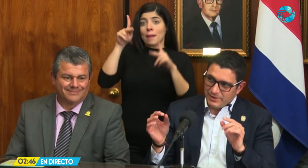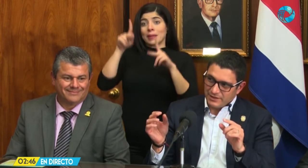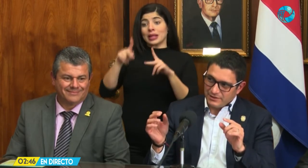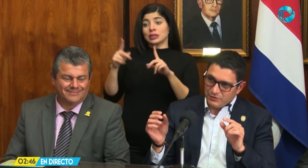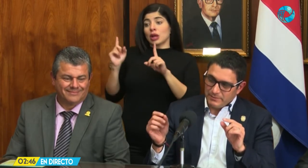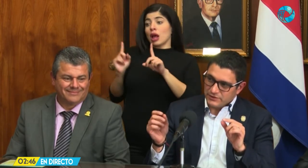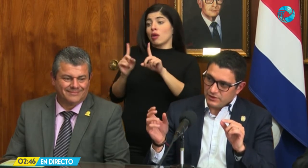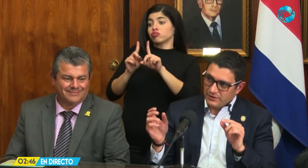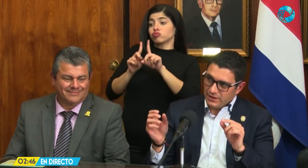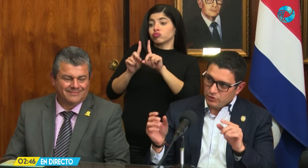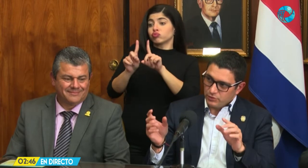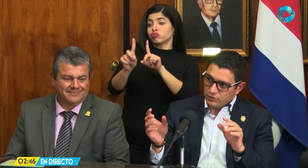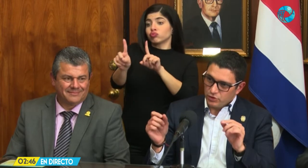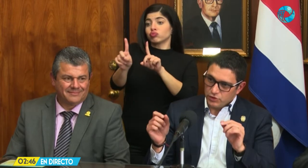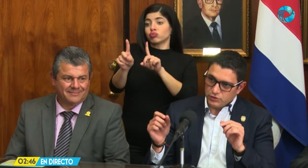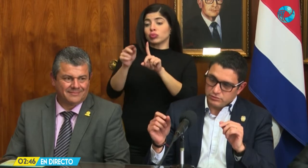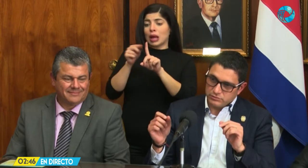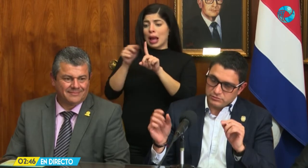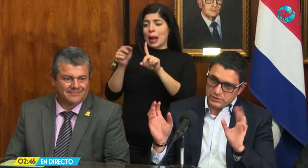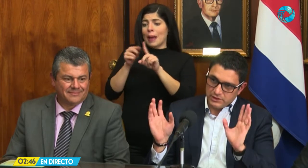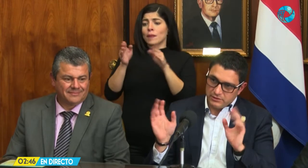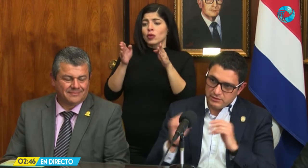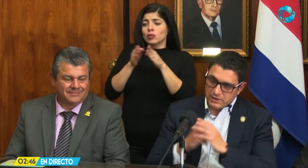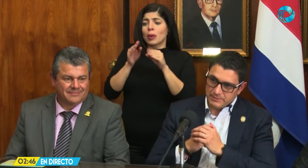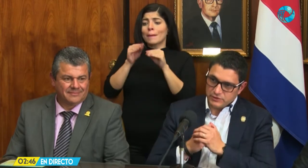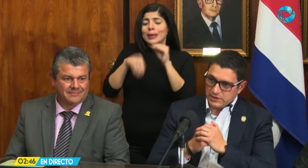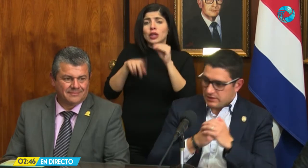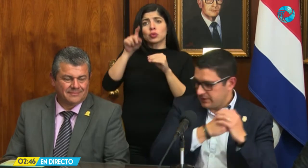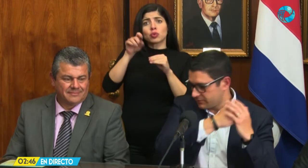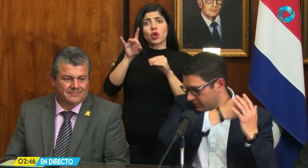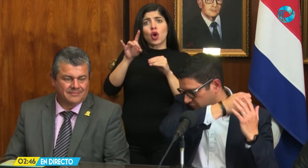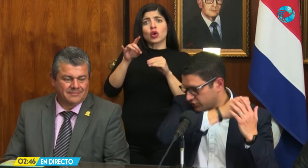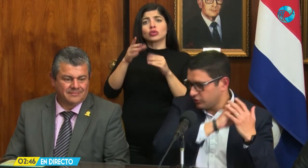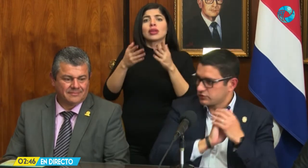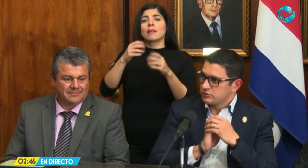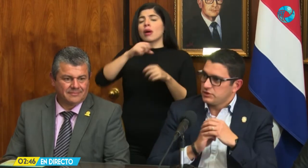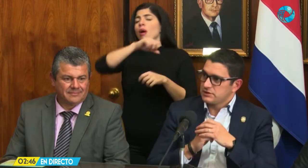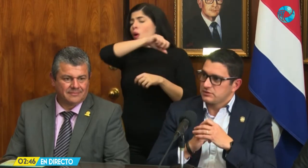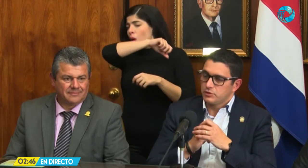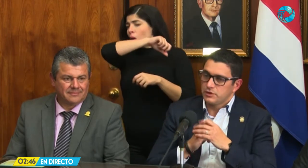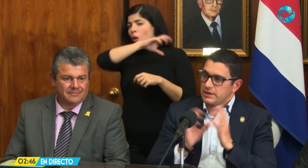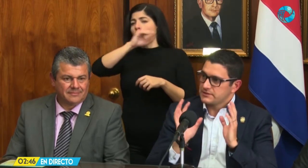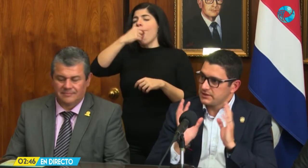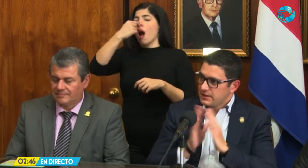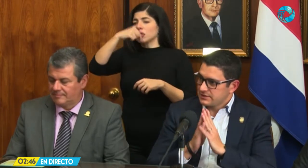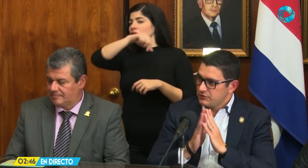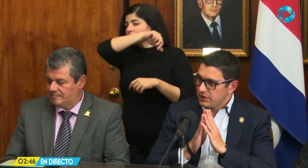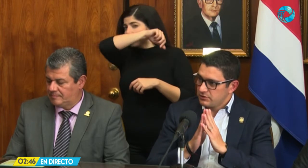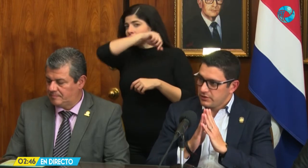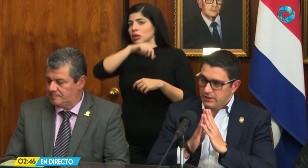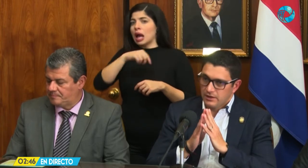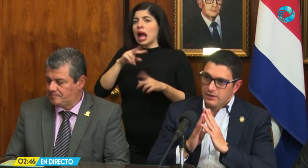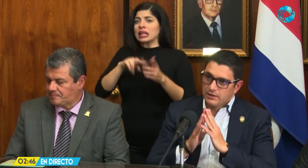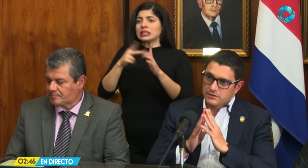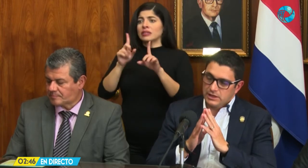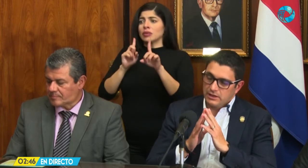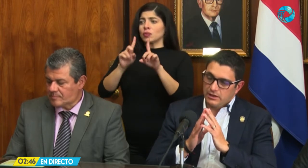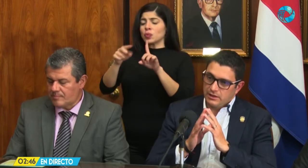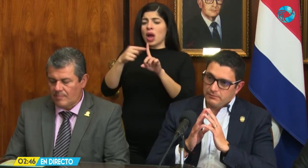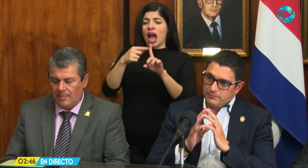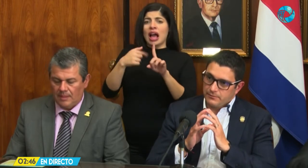a la par de una persona, ¿verdad?, de 1,8, y que esa persona y tal vez, bueno, tosió, ¿no?, y se cubrió, ya es que ya está en riesgo de,